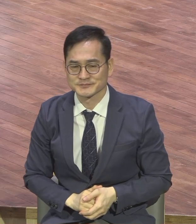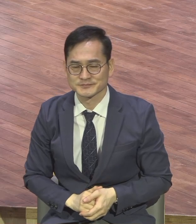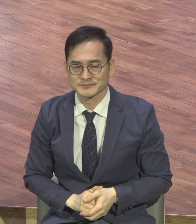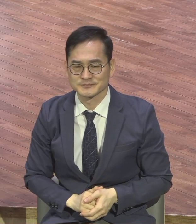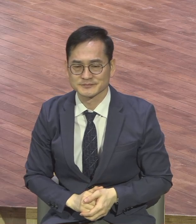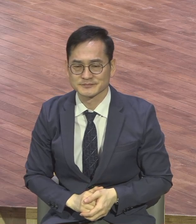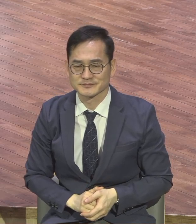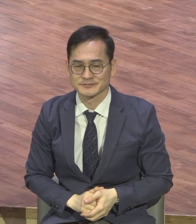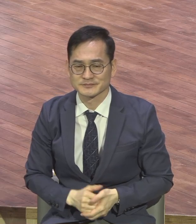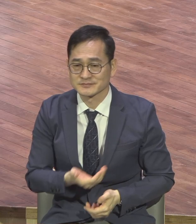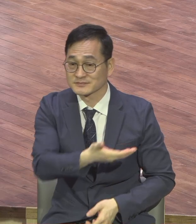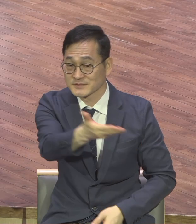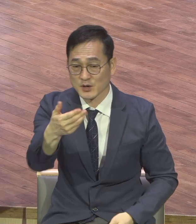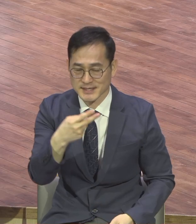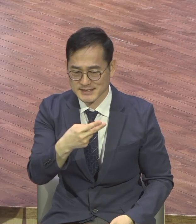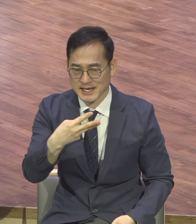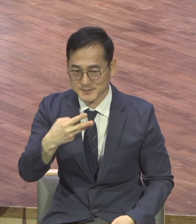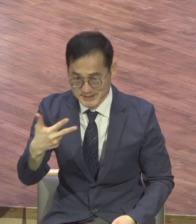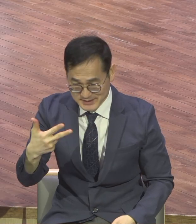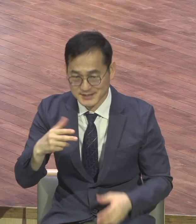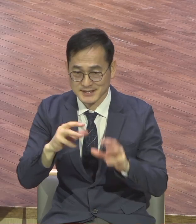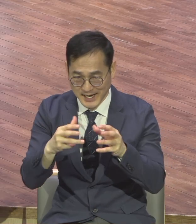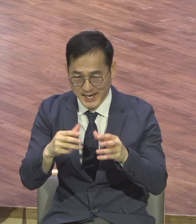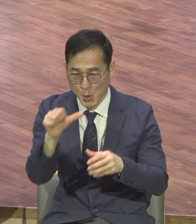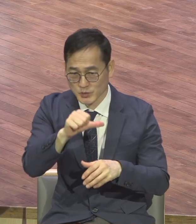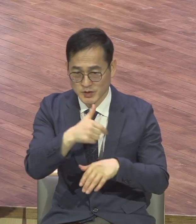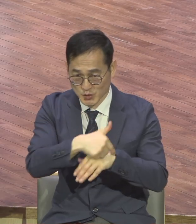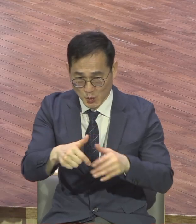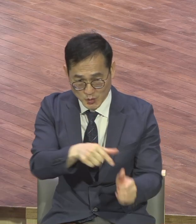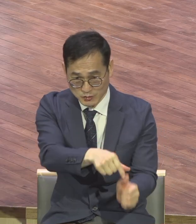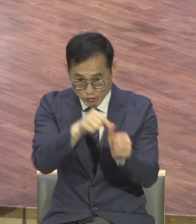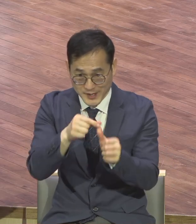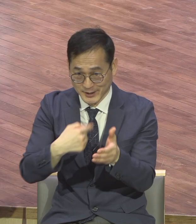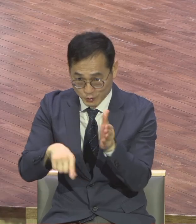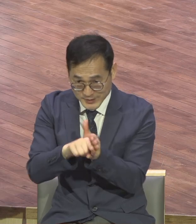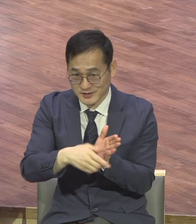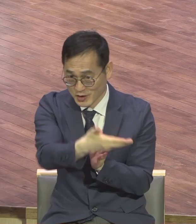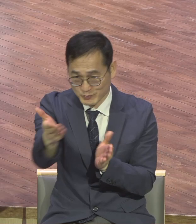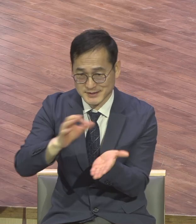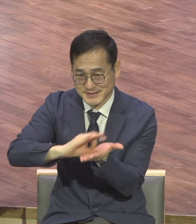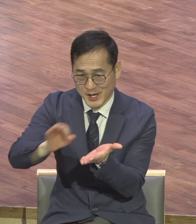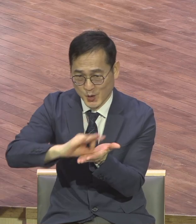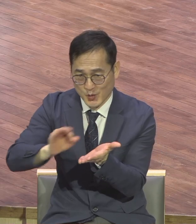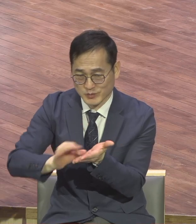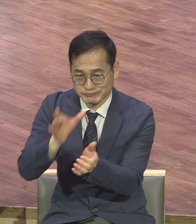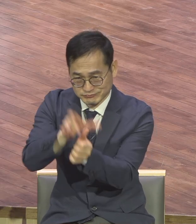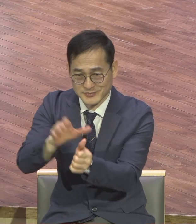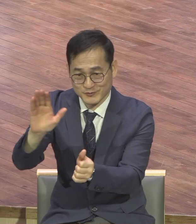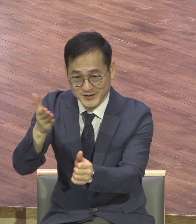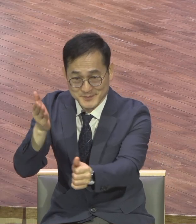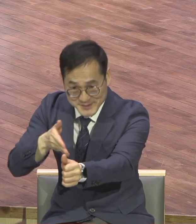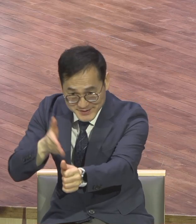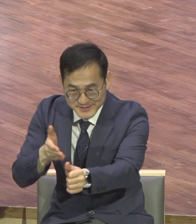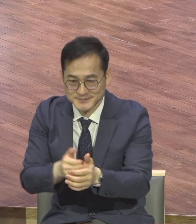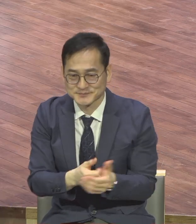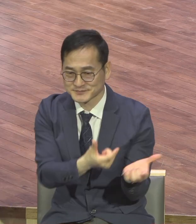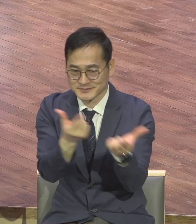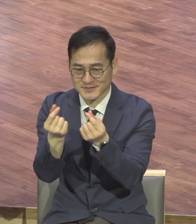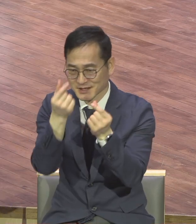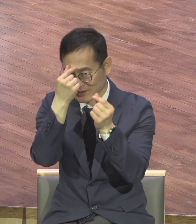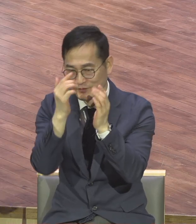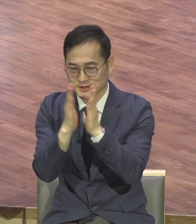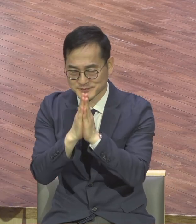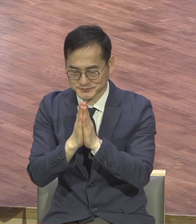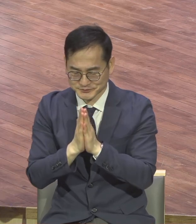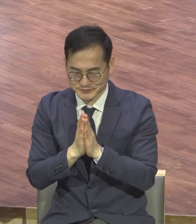나라 5천족 살리는 성교의 남은 자로 다 쓰임받게 되기를 주님으로 축복합니다. 기도합시다. 아버지 하나님